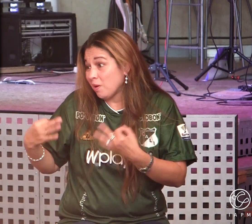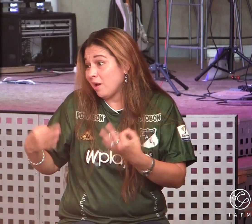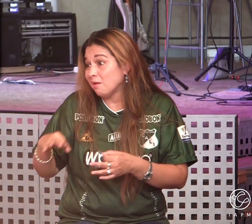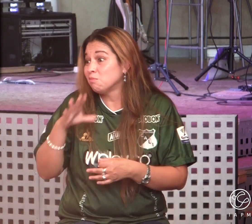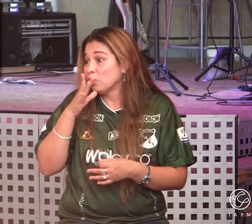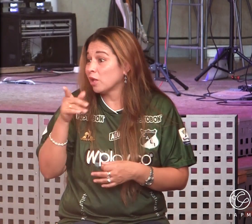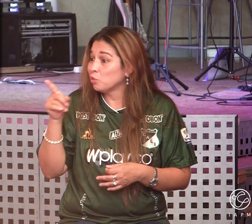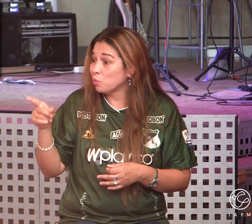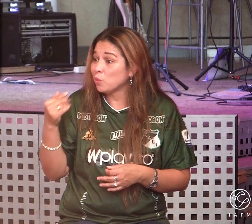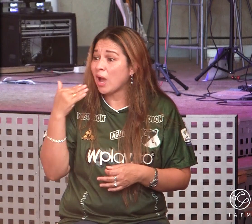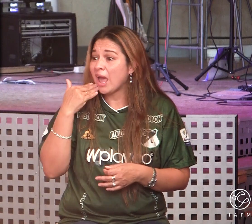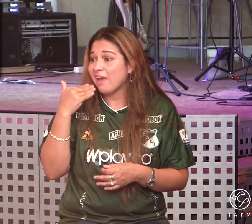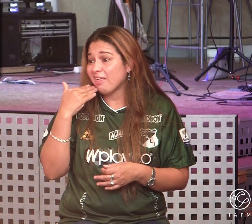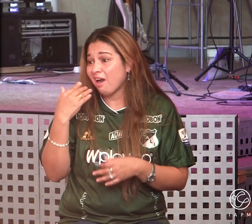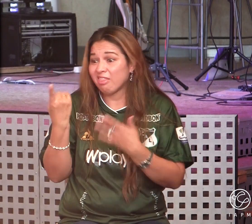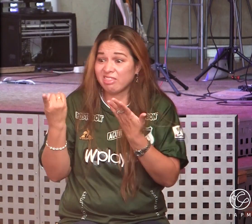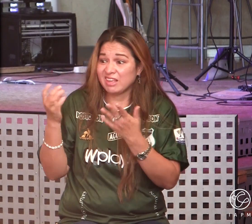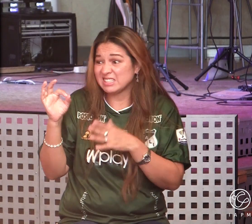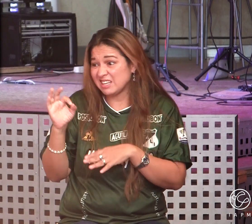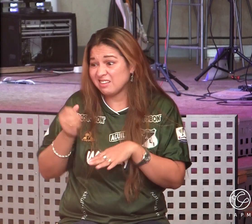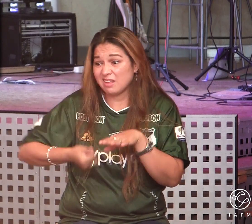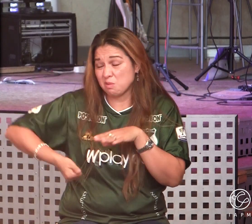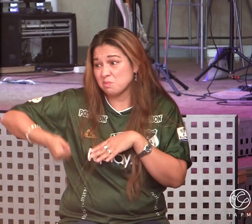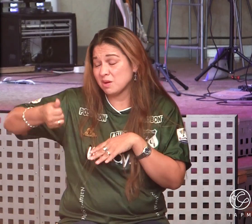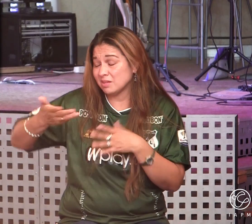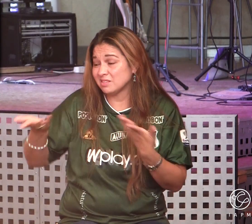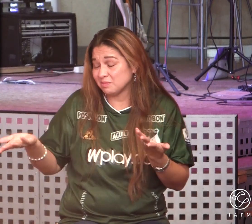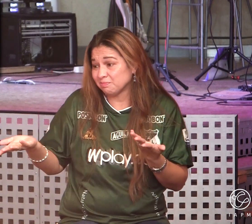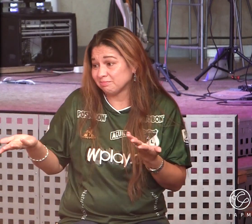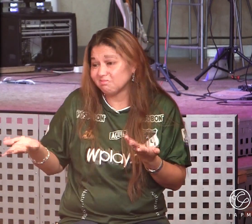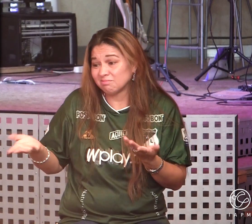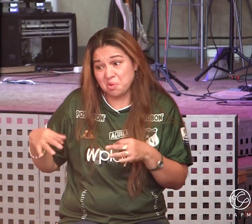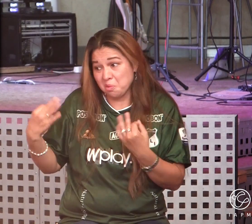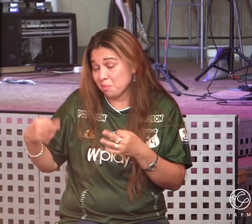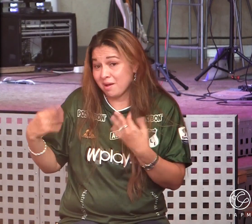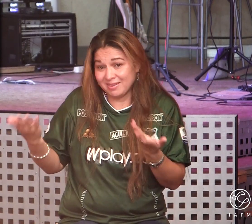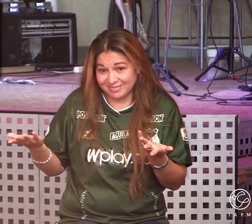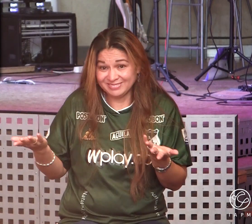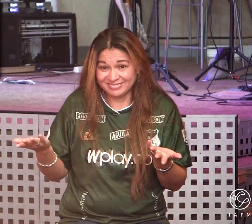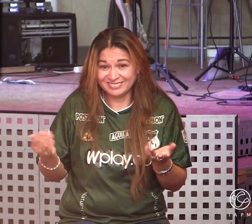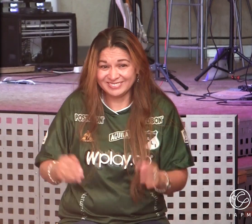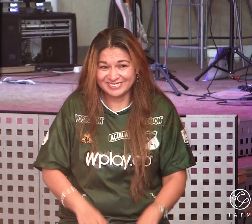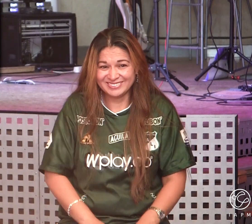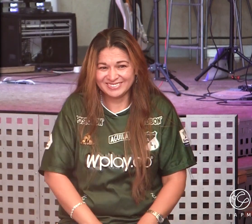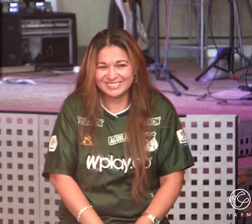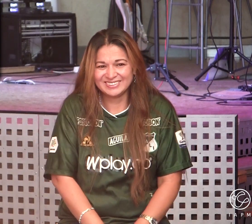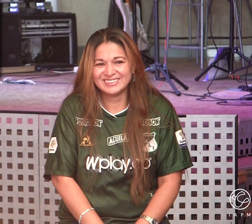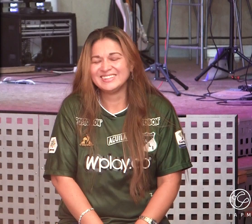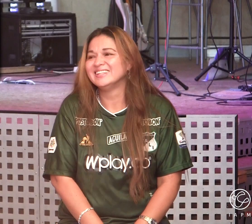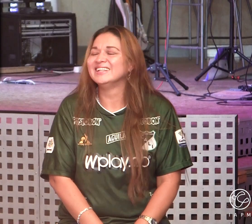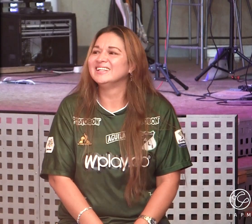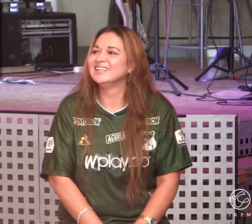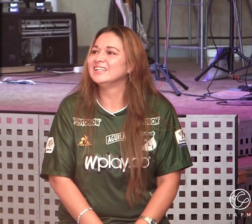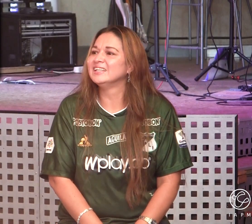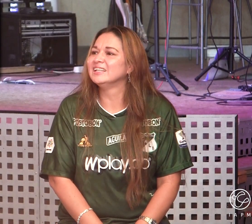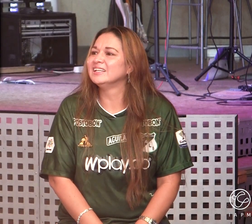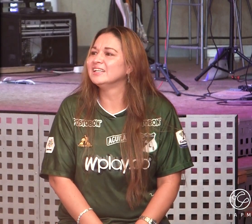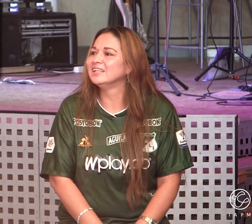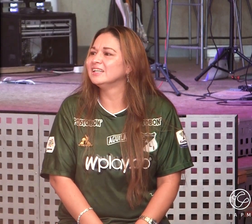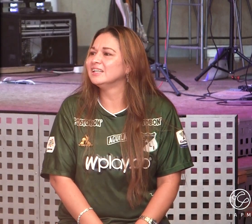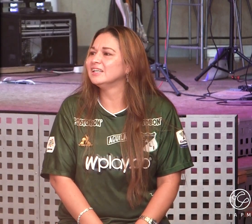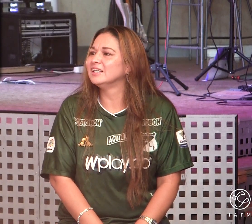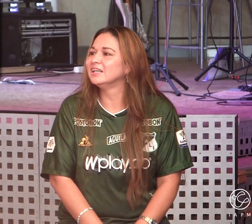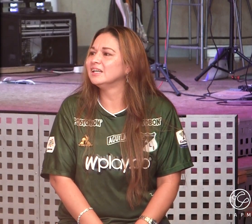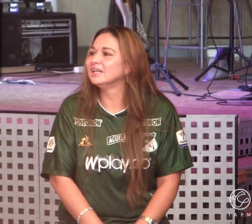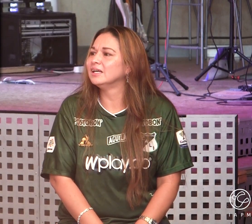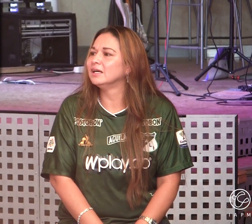dolerle. Y mi amigo, muy divertido, él le dice, doctor, pero qué extraño. Qué extraño, ¿qué? Le pregunta el doctor. Pues que es que la otra